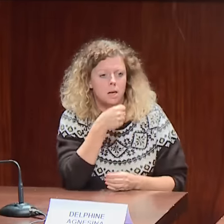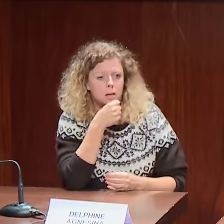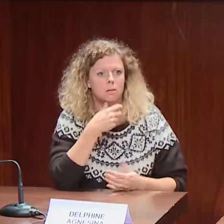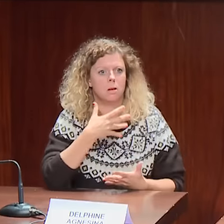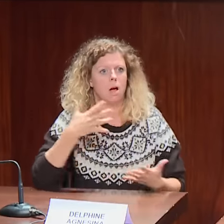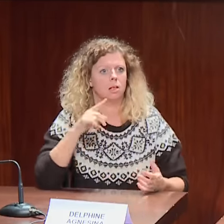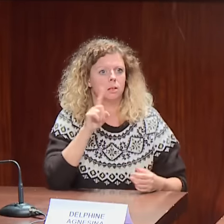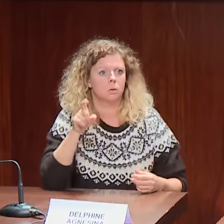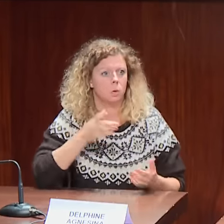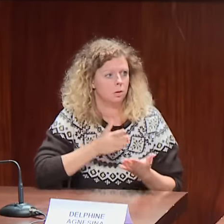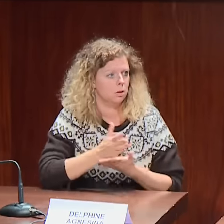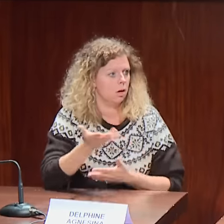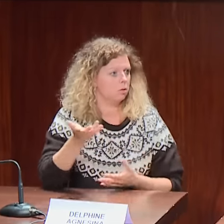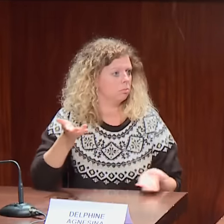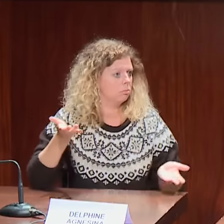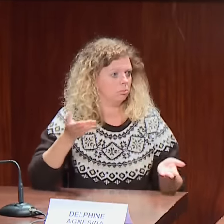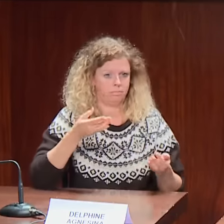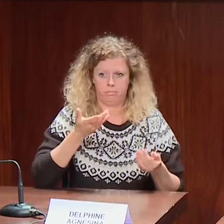Alors,